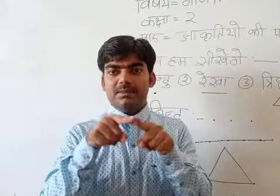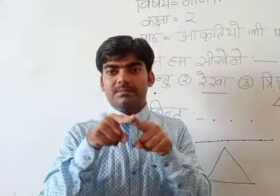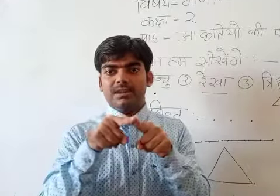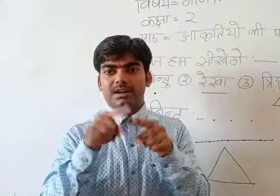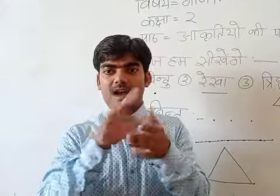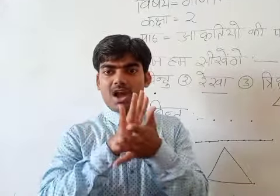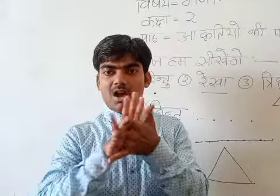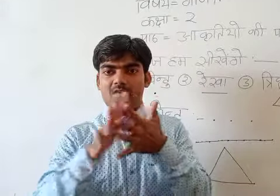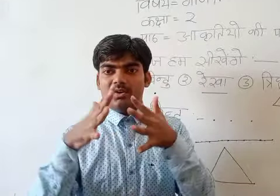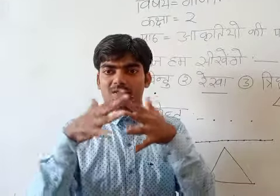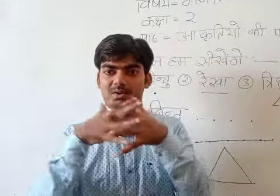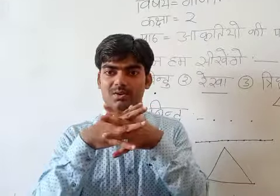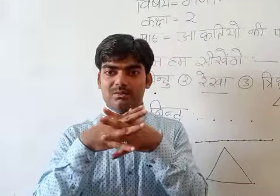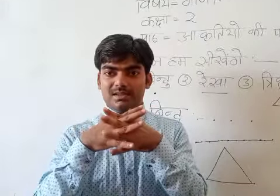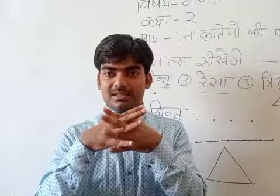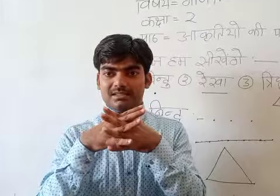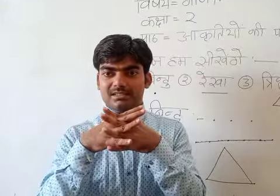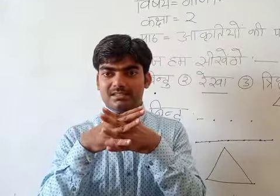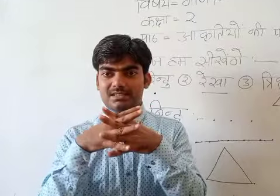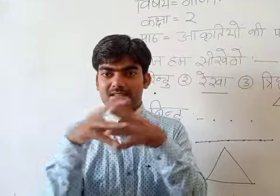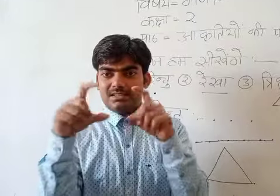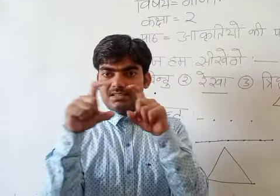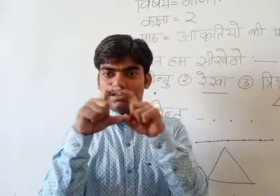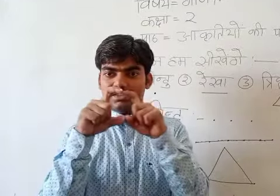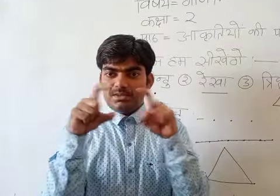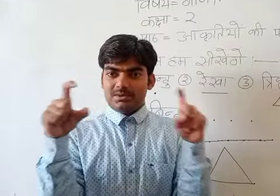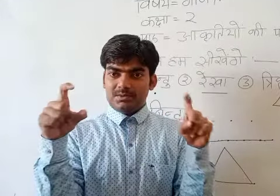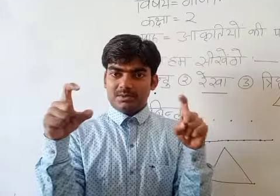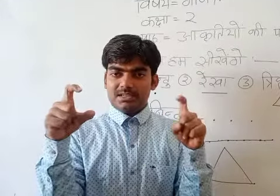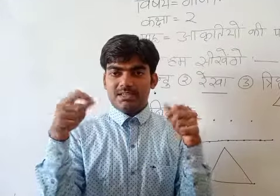आपका हमबर्ग ओके